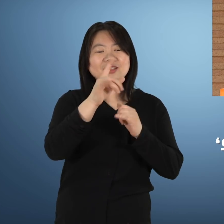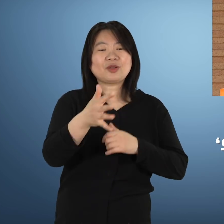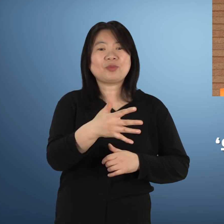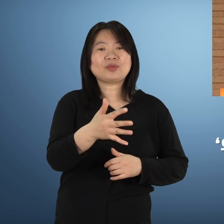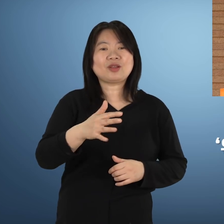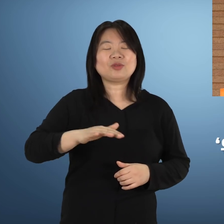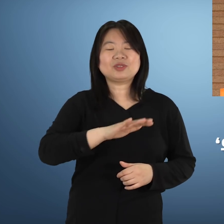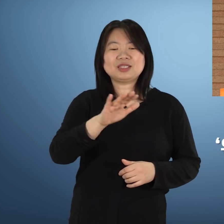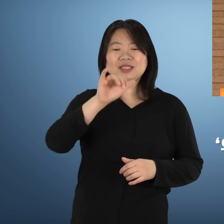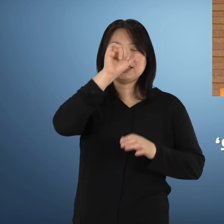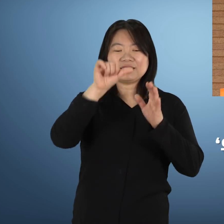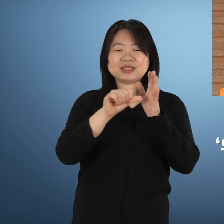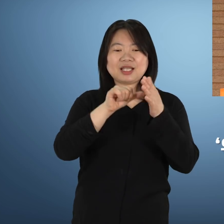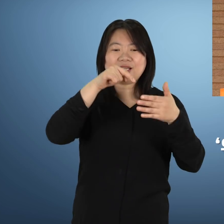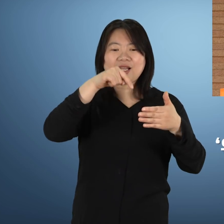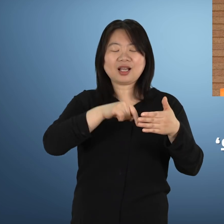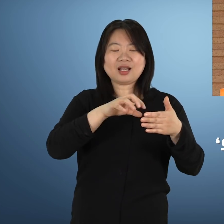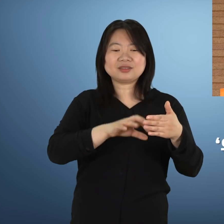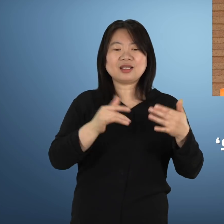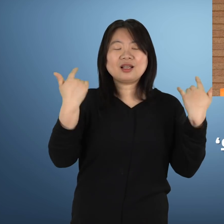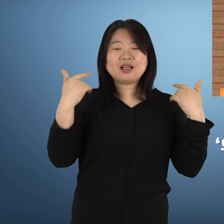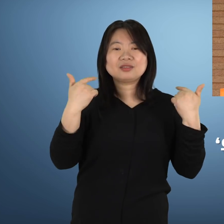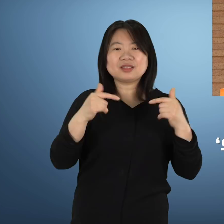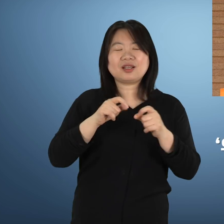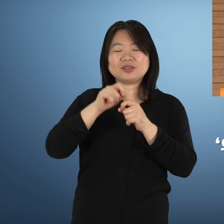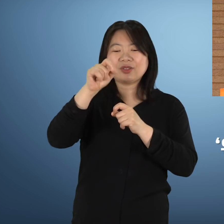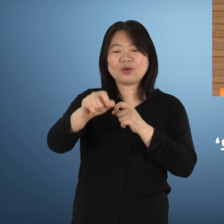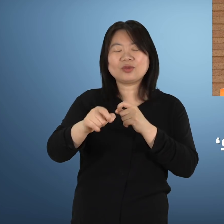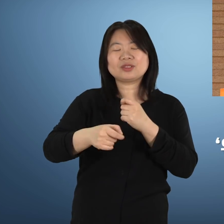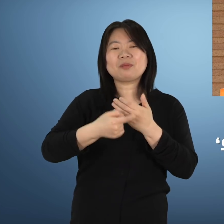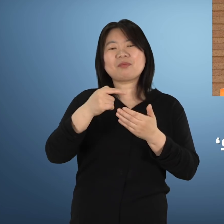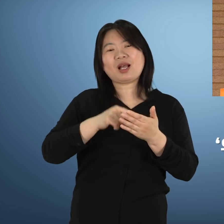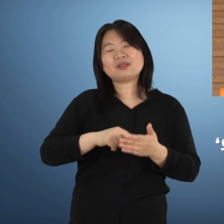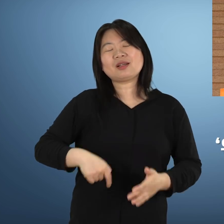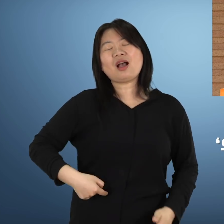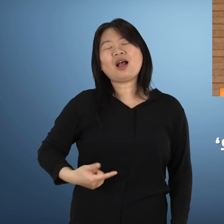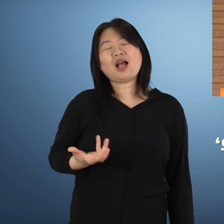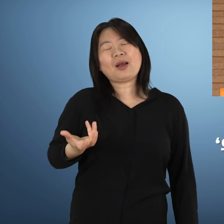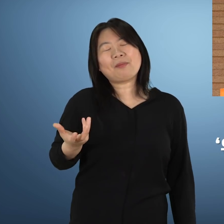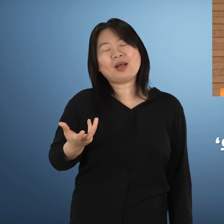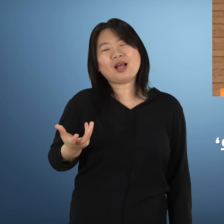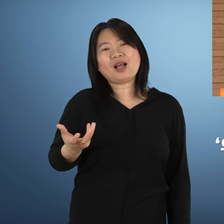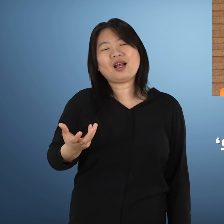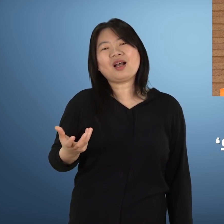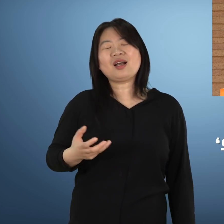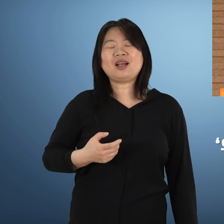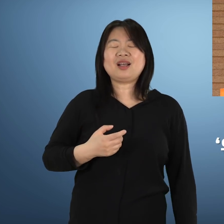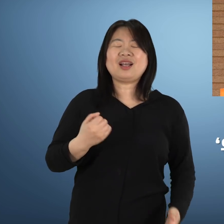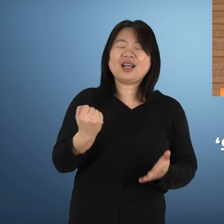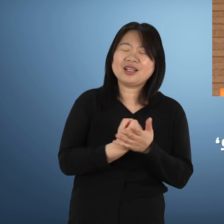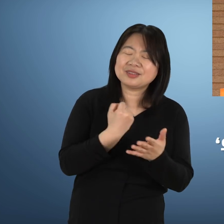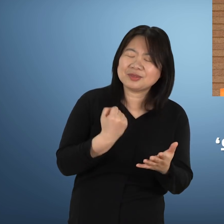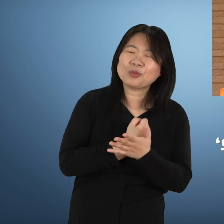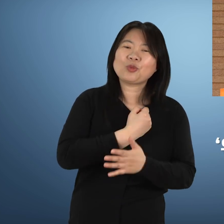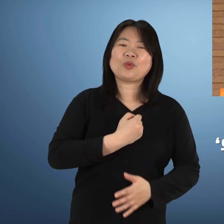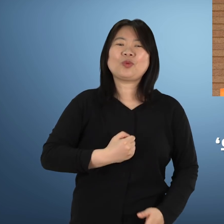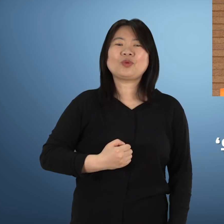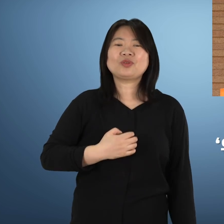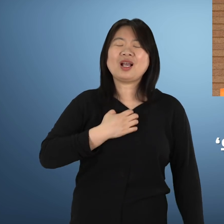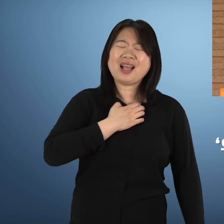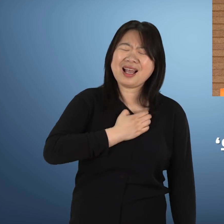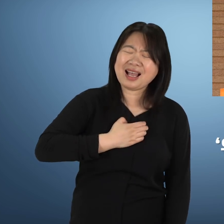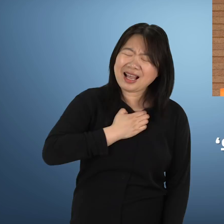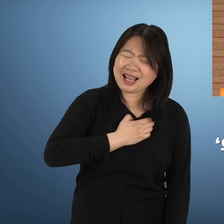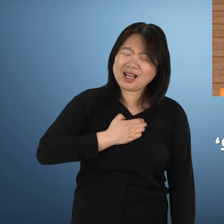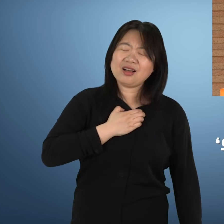항상 우리 인생에는 그런 영원한 가슴앓이가 이 땅에 머물러 사는 한은 멈추거나